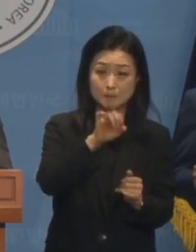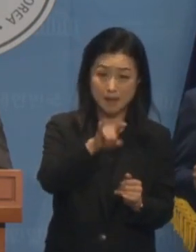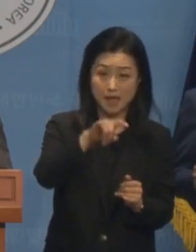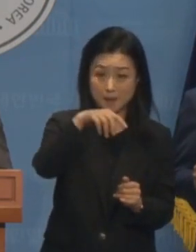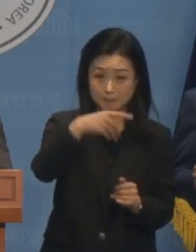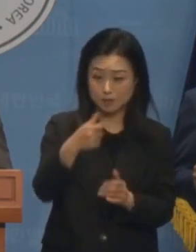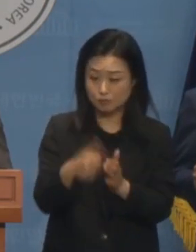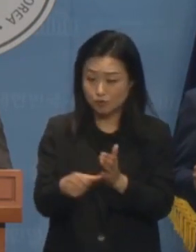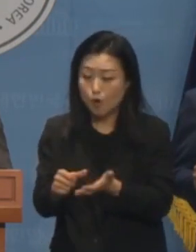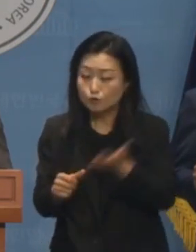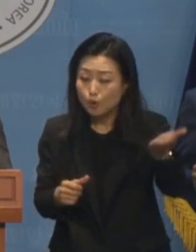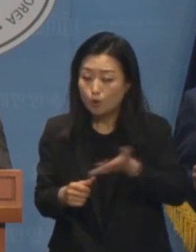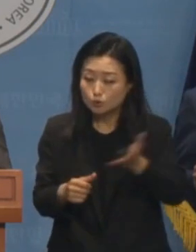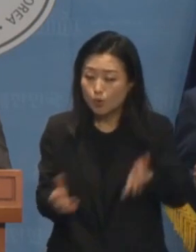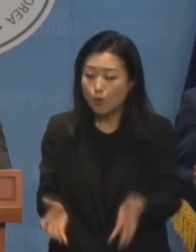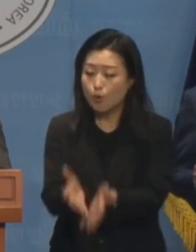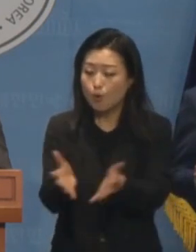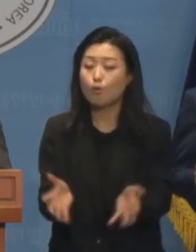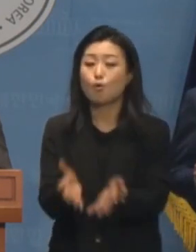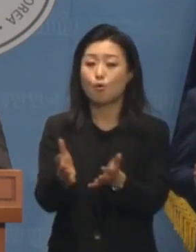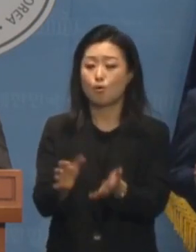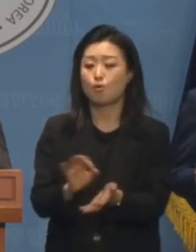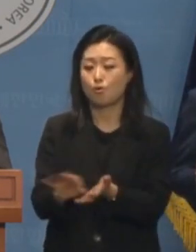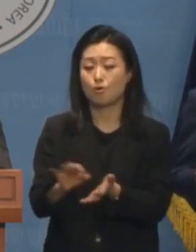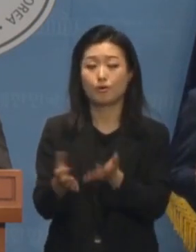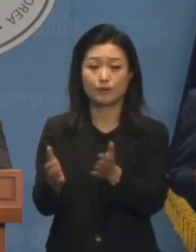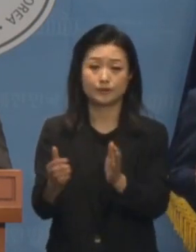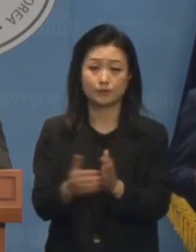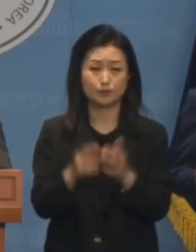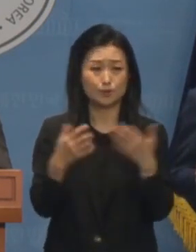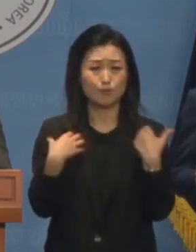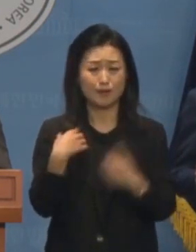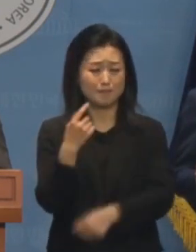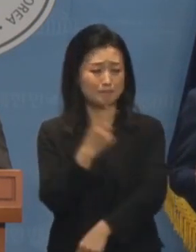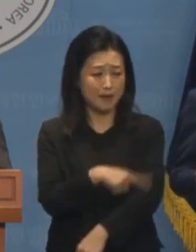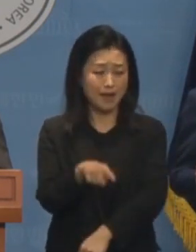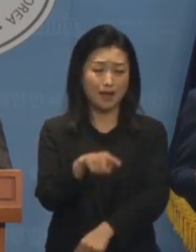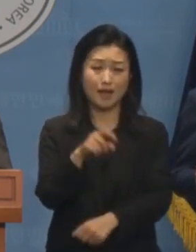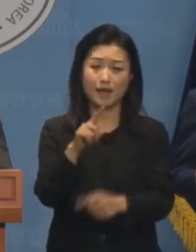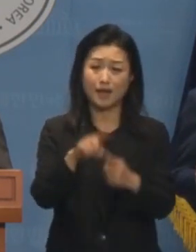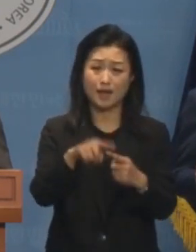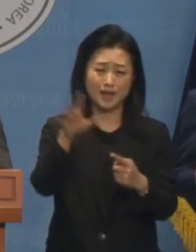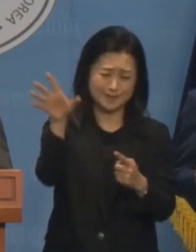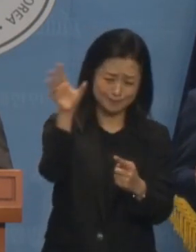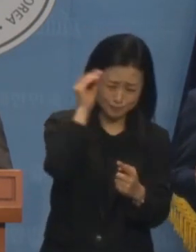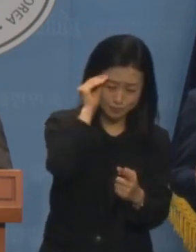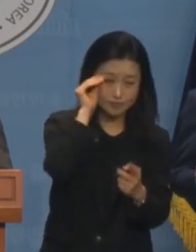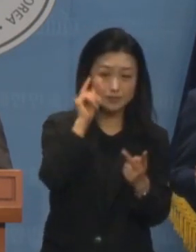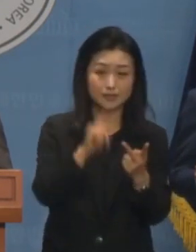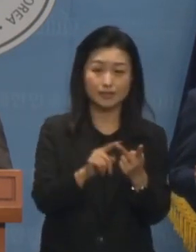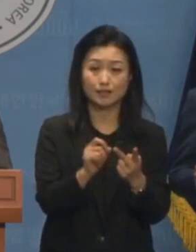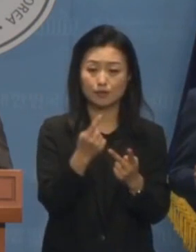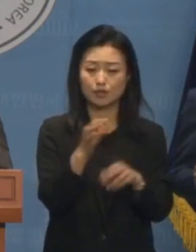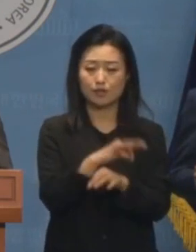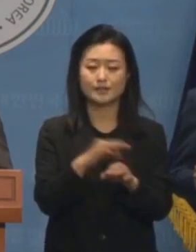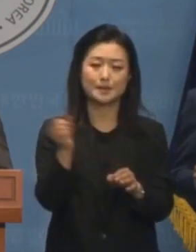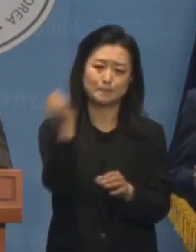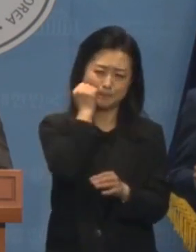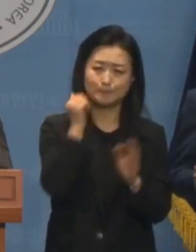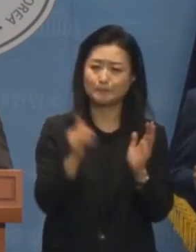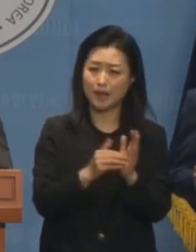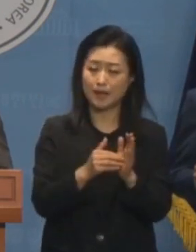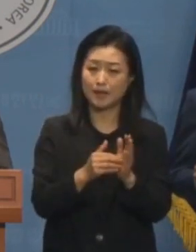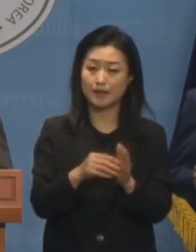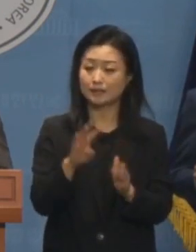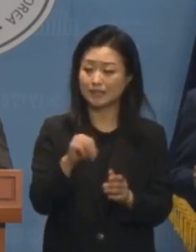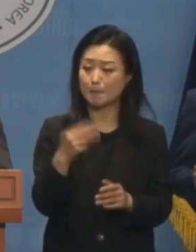시키고 있었습니다. 정부의 무능과 무지가 부른 경제 참사입니다. 4만